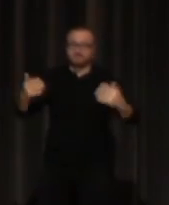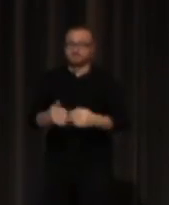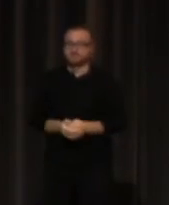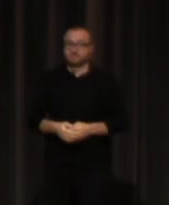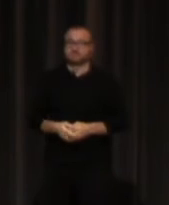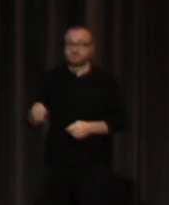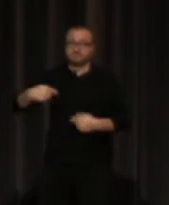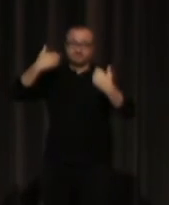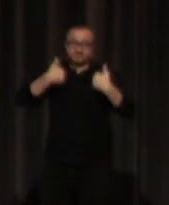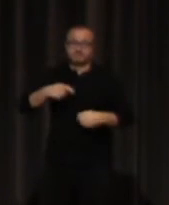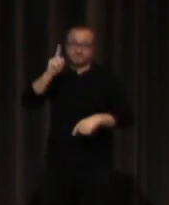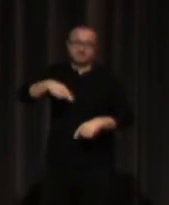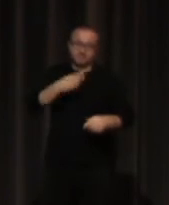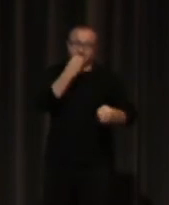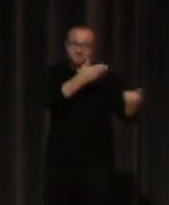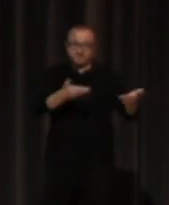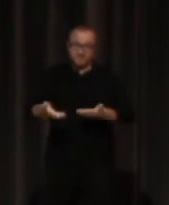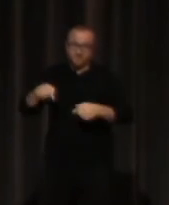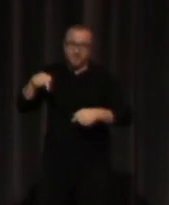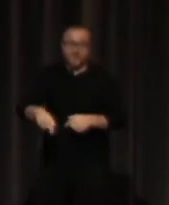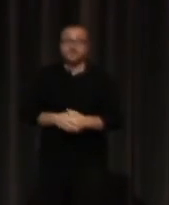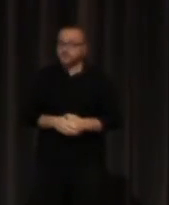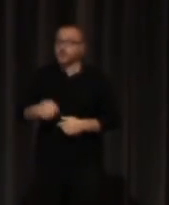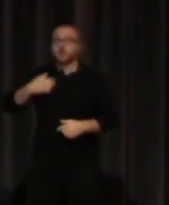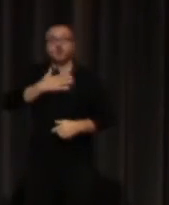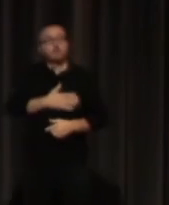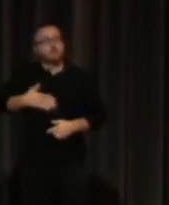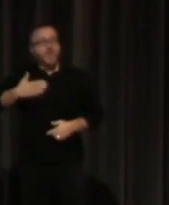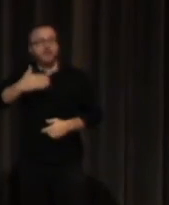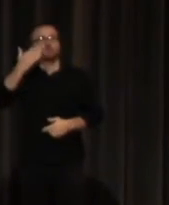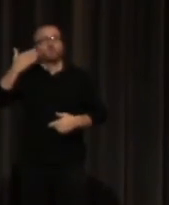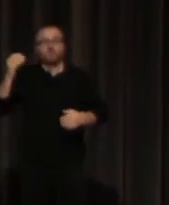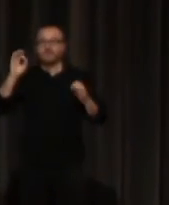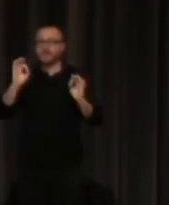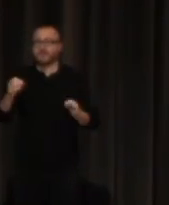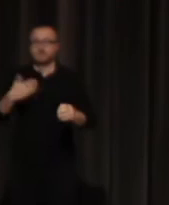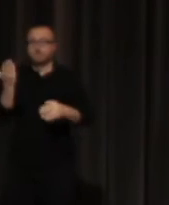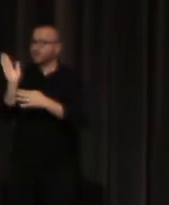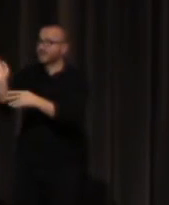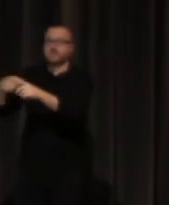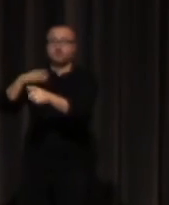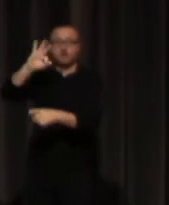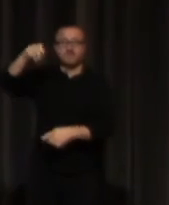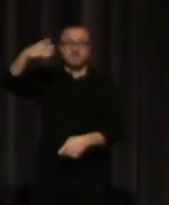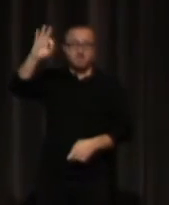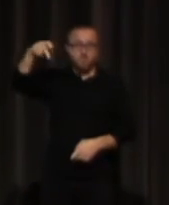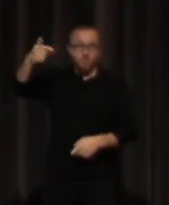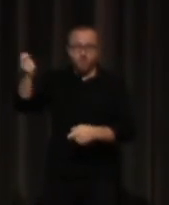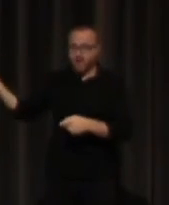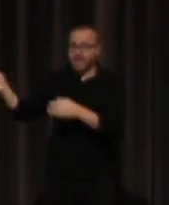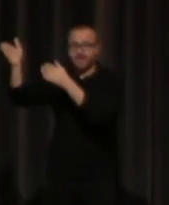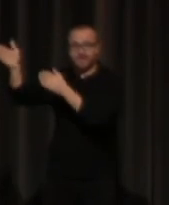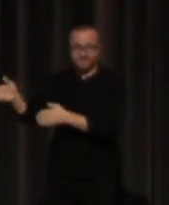Li donem a ell també la benvinguda. Bé, tinc el plaer de presentar-vos la Simona Schrabetz, m'he fet la